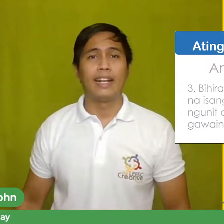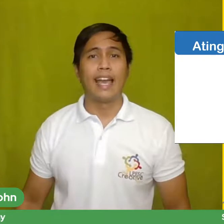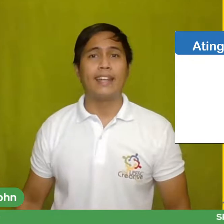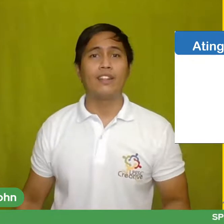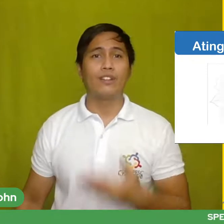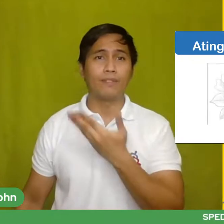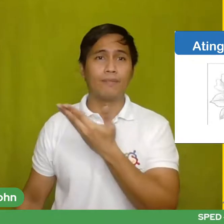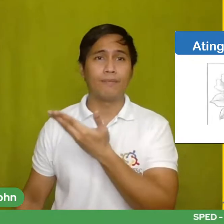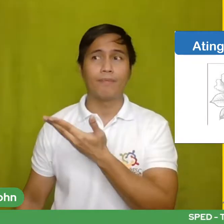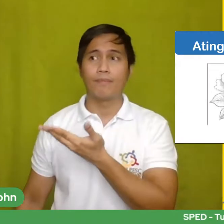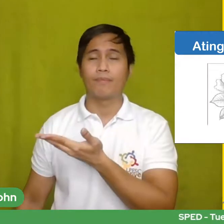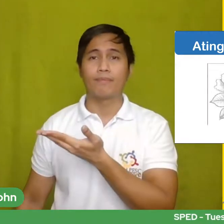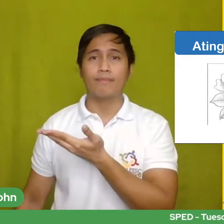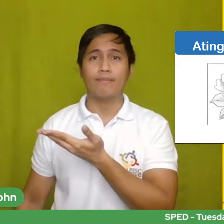Kagaya nito.